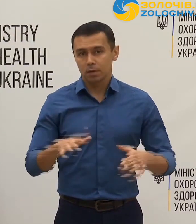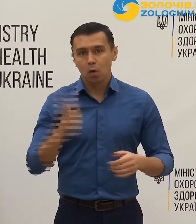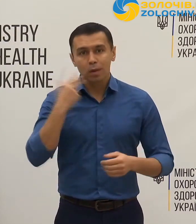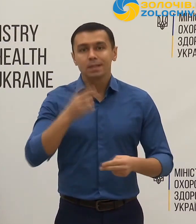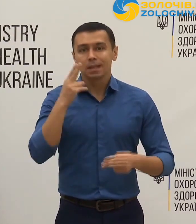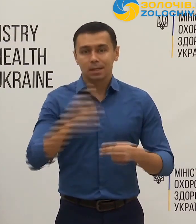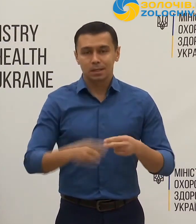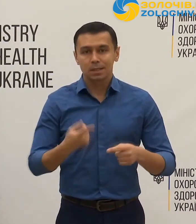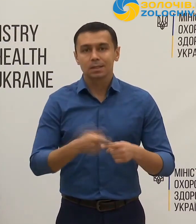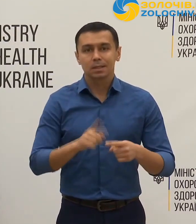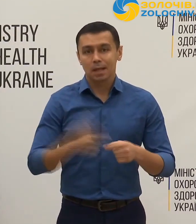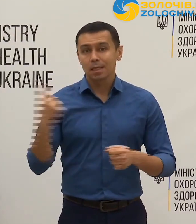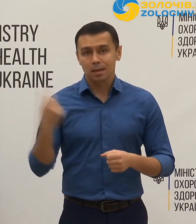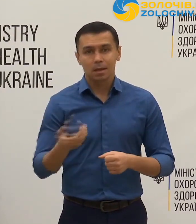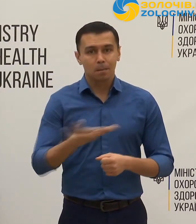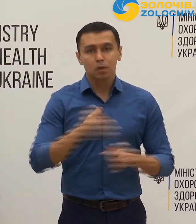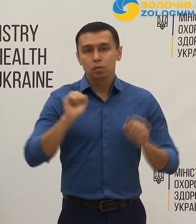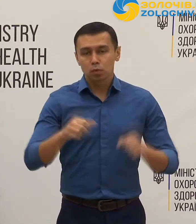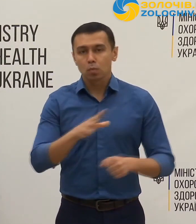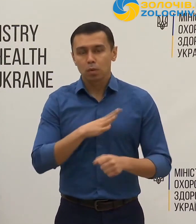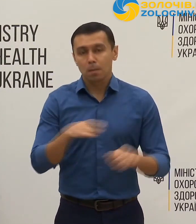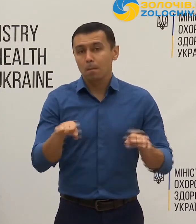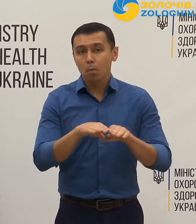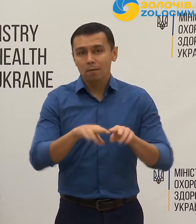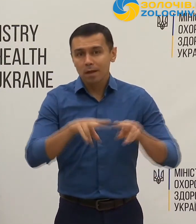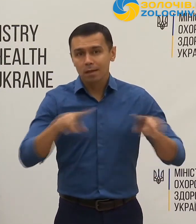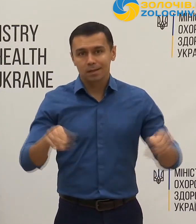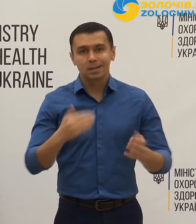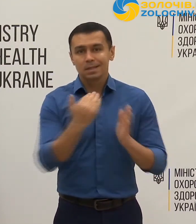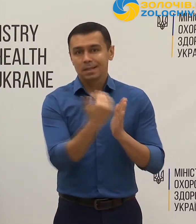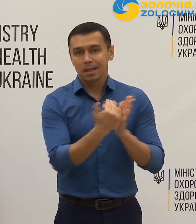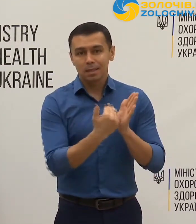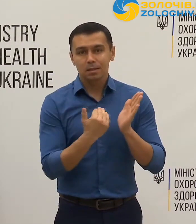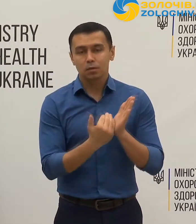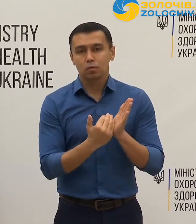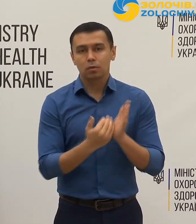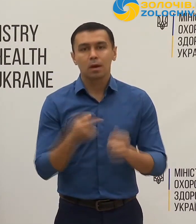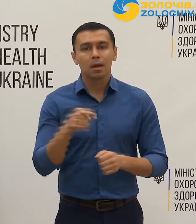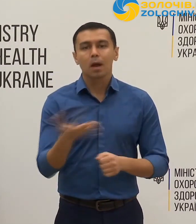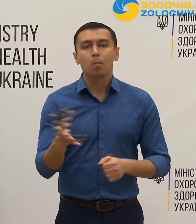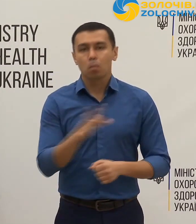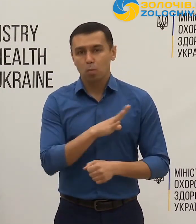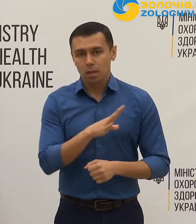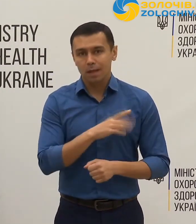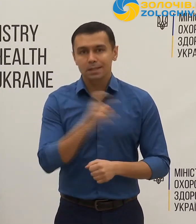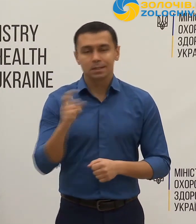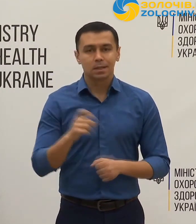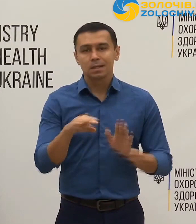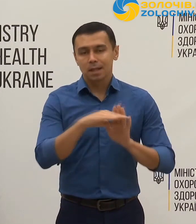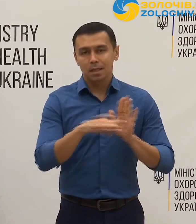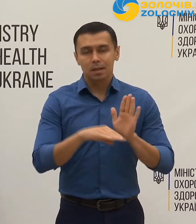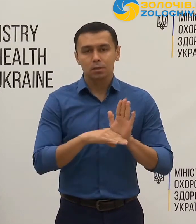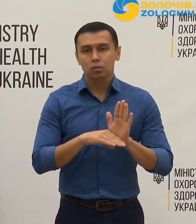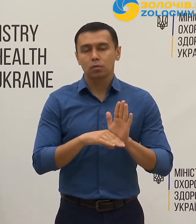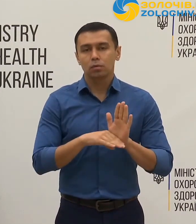коли закінчиться цей тиждень, і ми в змозі будемо порівняти статистику, та, яка була з